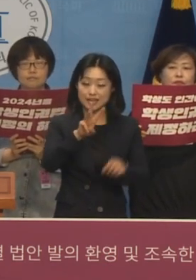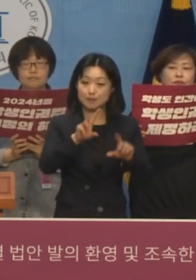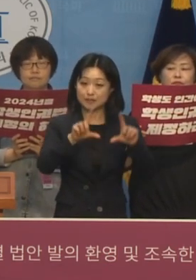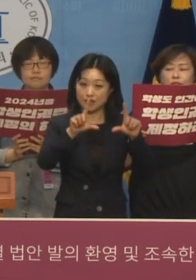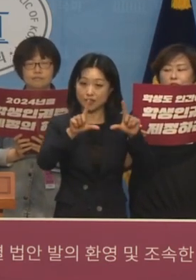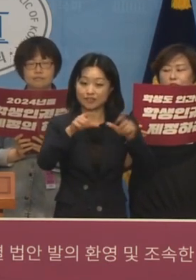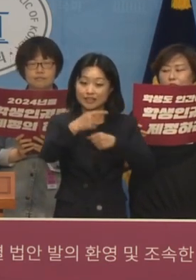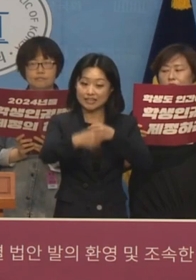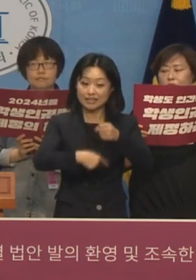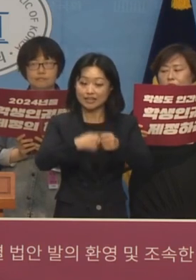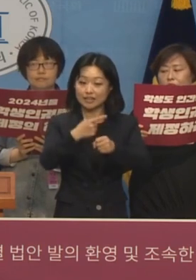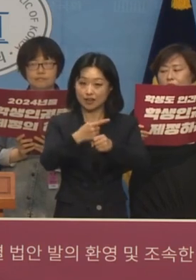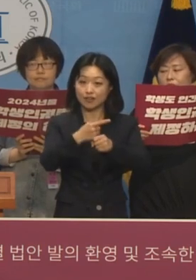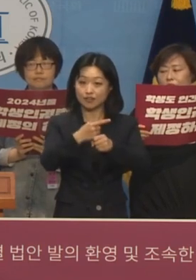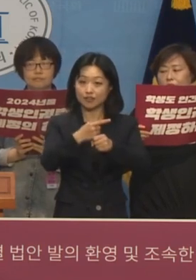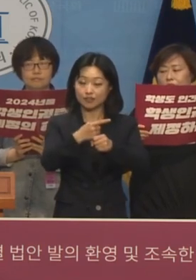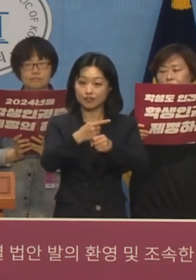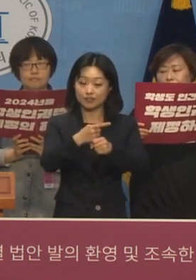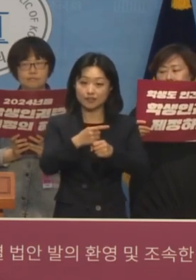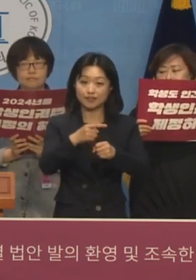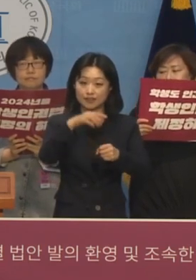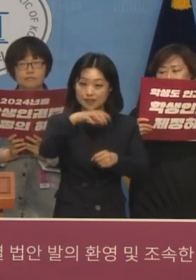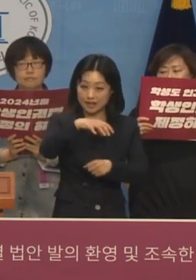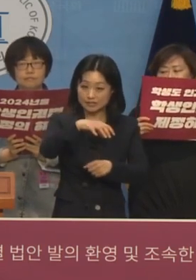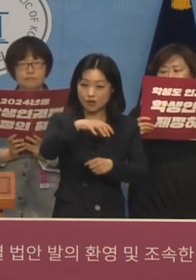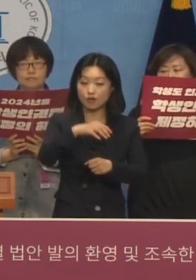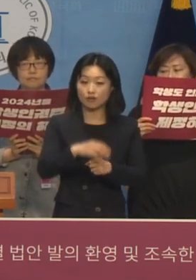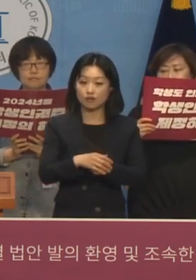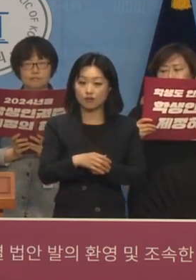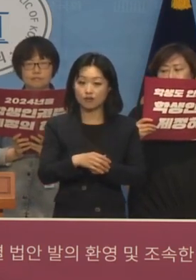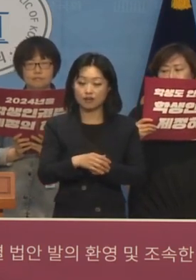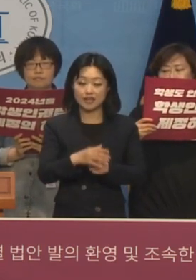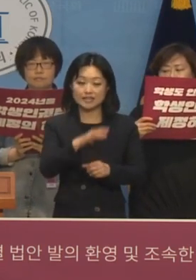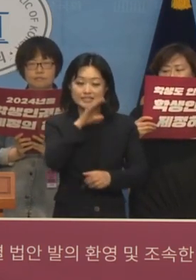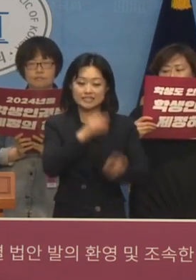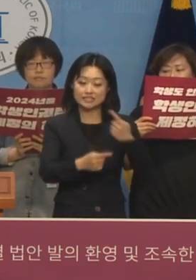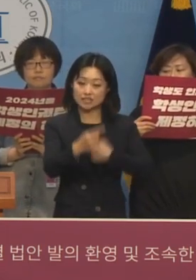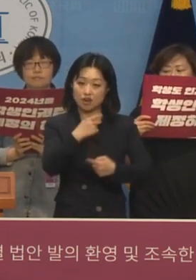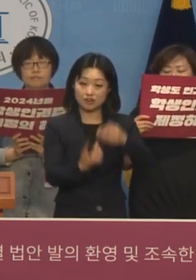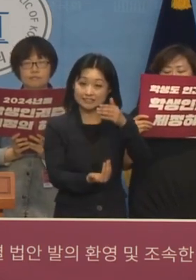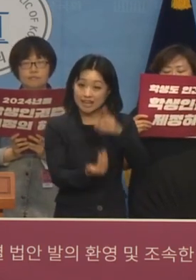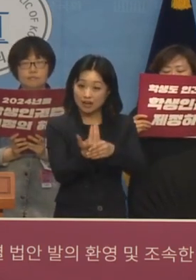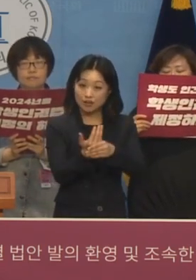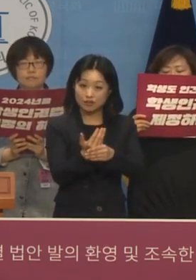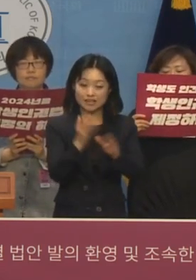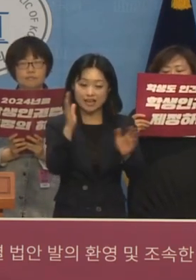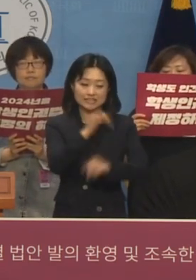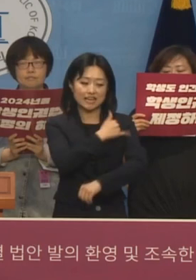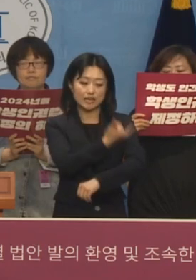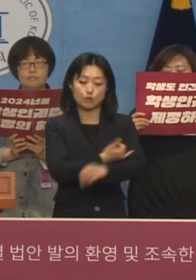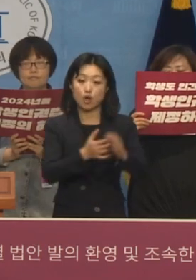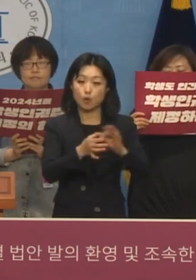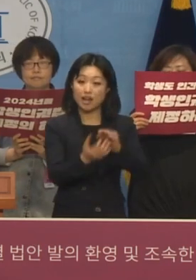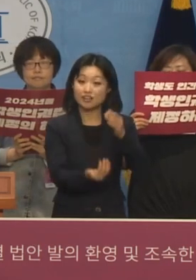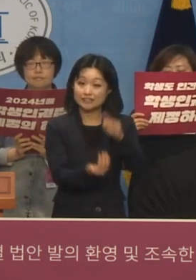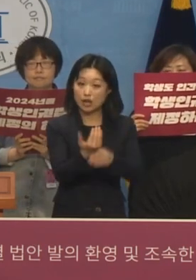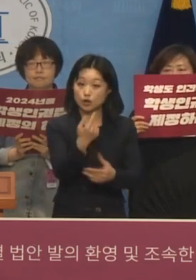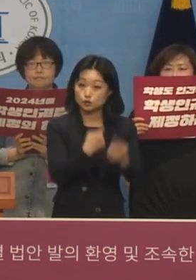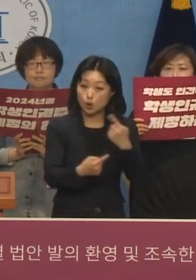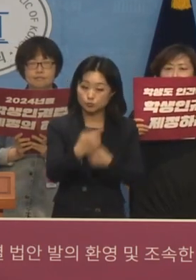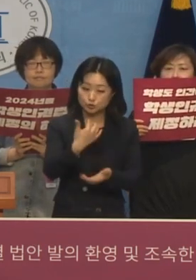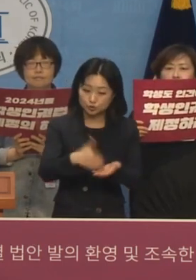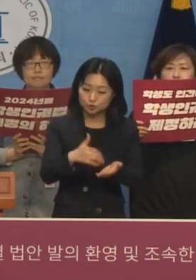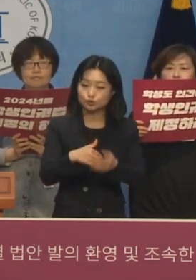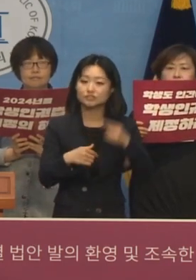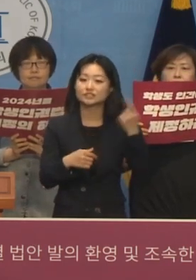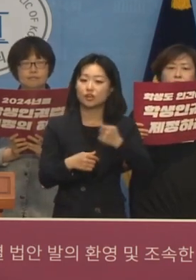2023년에 한 해만 국가인권위원회에 진정 사건으로 접수되는 학생 인권 관련 사건들이 1000여